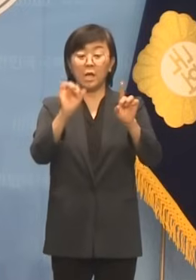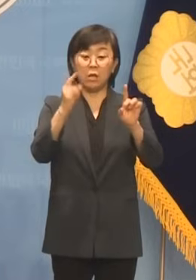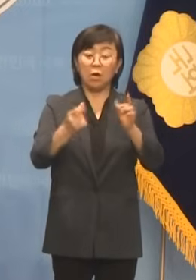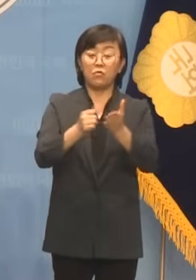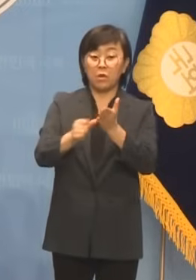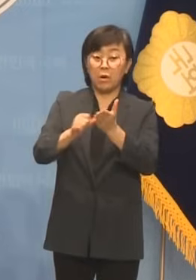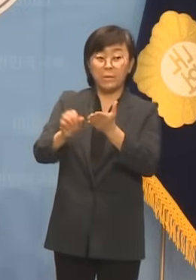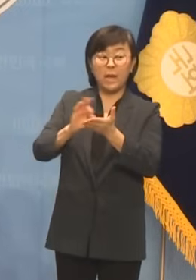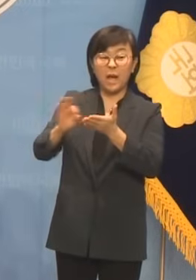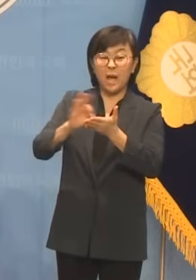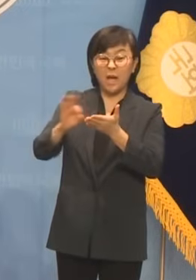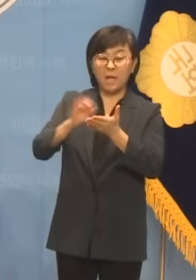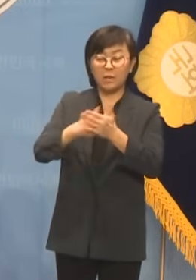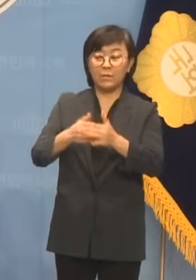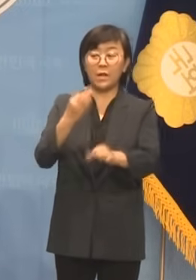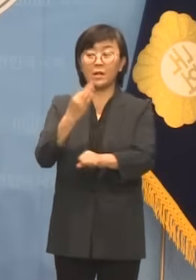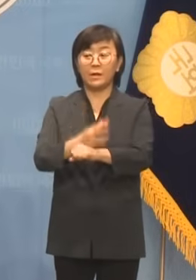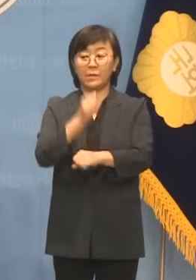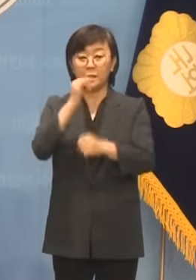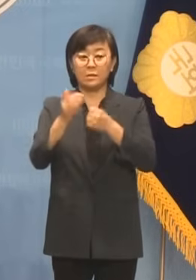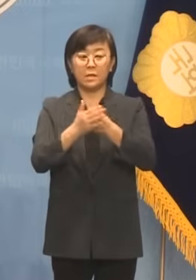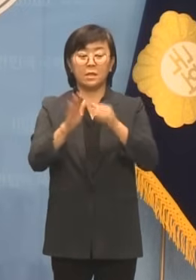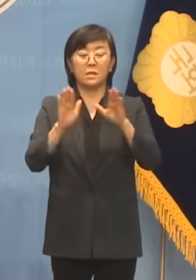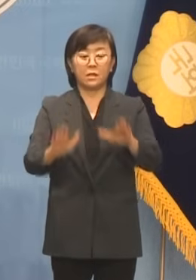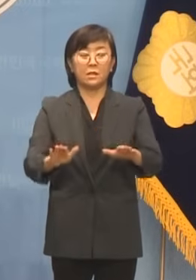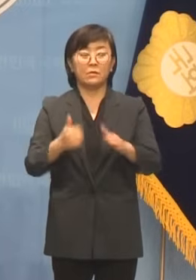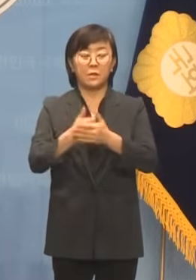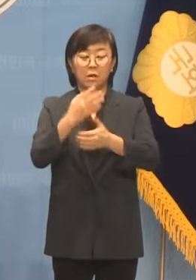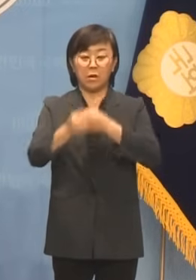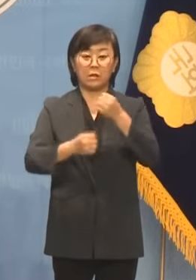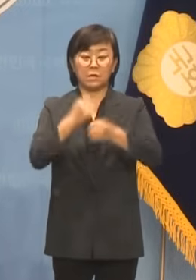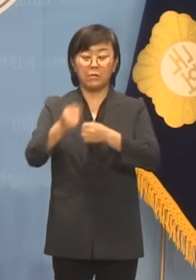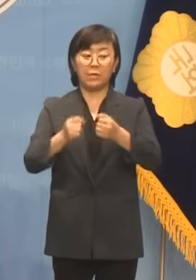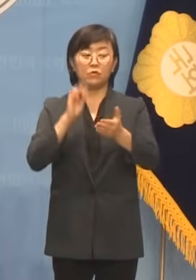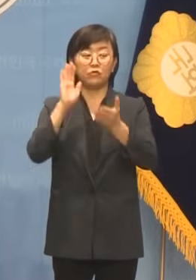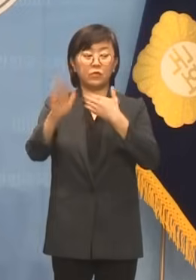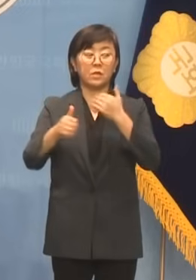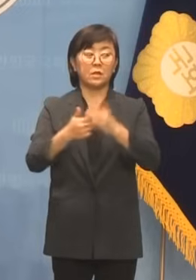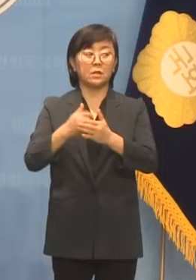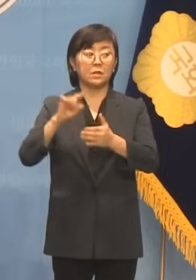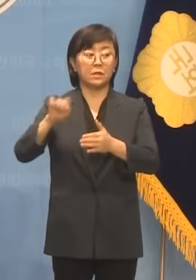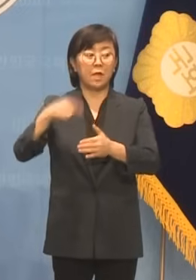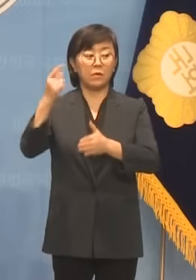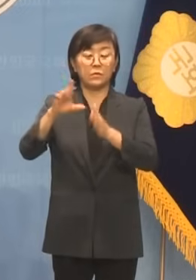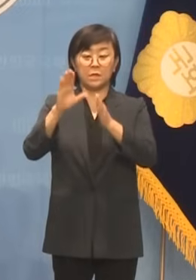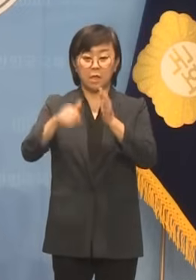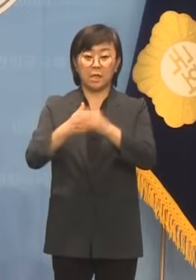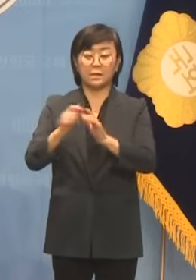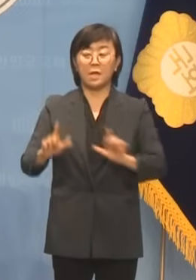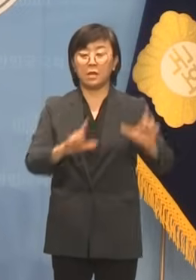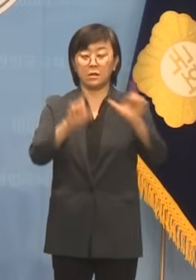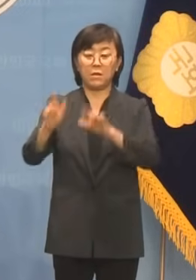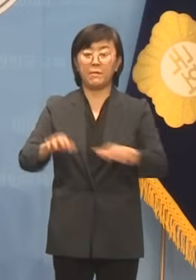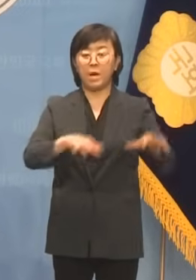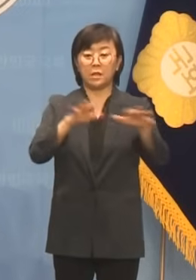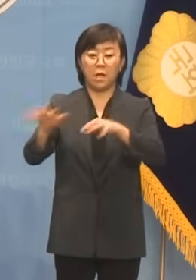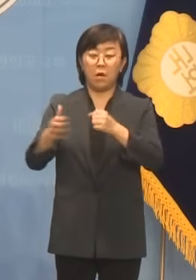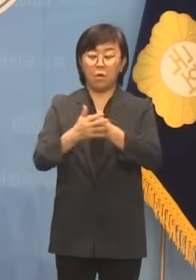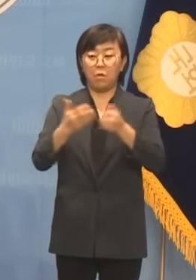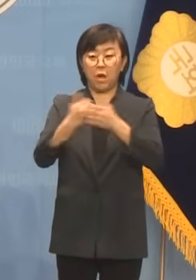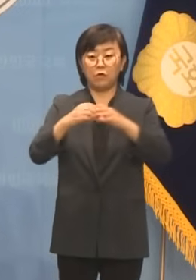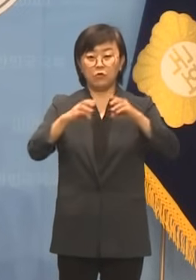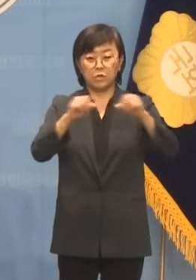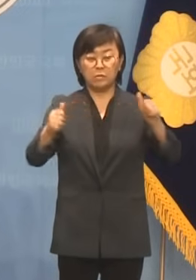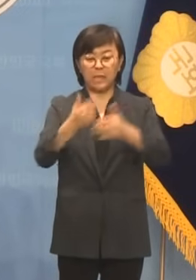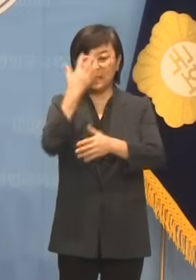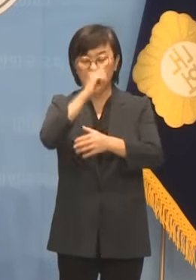익숙해져 편리함만을 쫓는 지금의 결과가 몇 년 지나지 않아 다음 세대가 살아갈 바다와 육지에 쓰레기 섬과 쓰레기